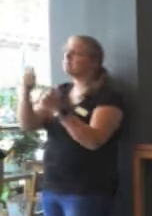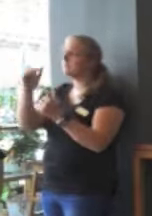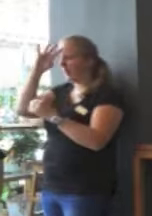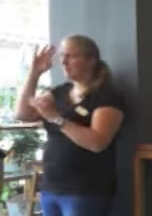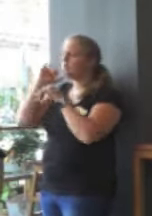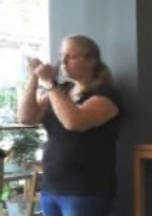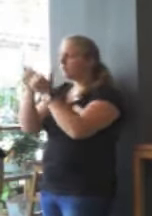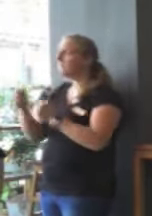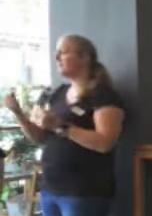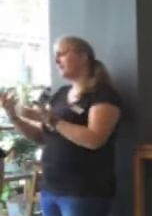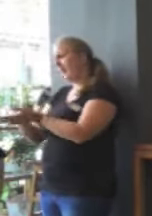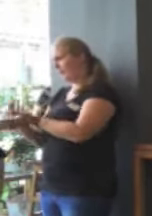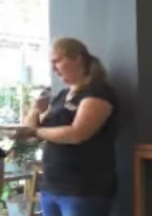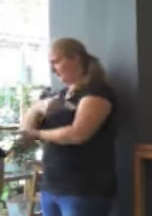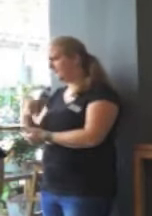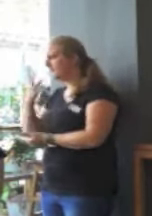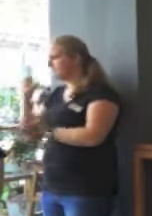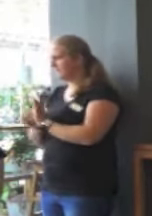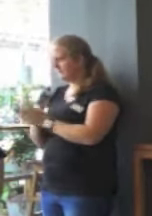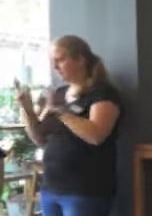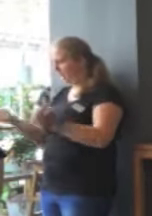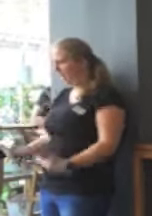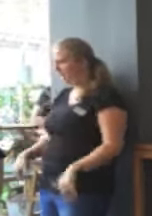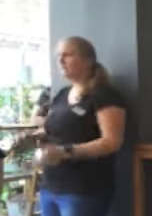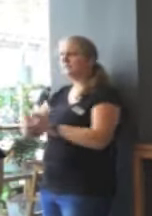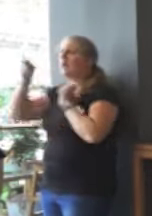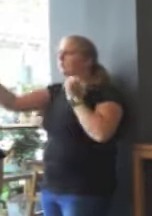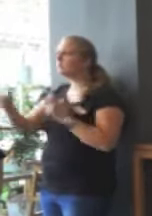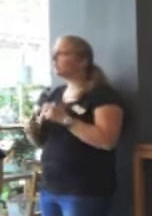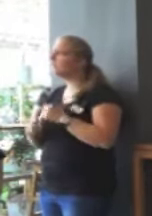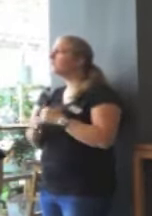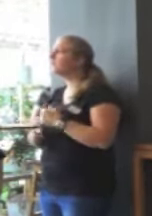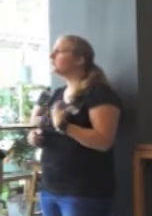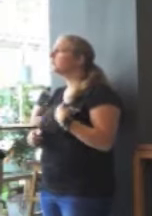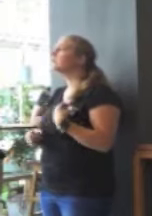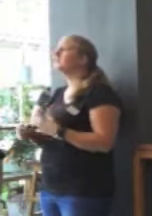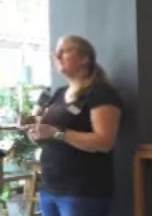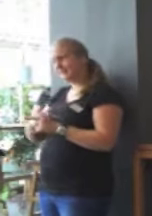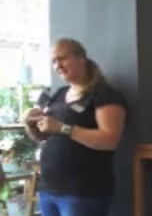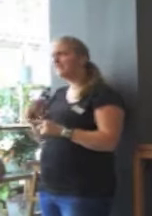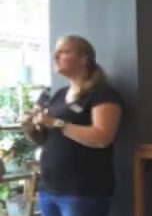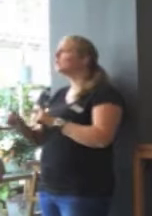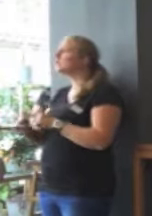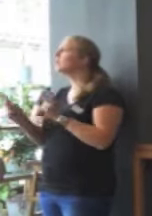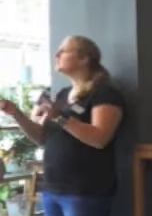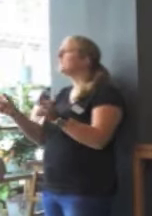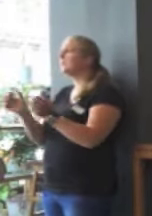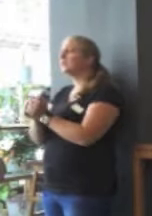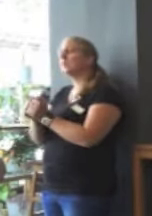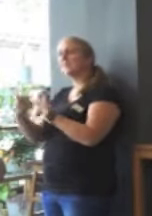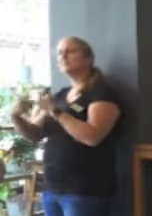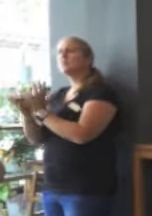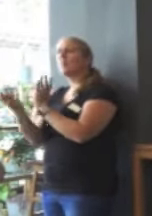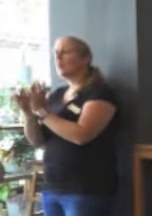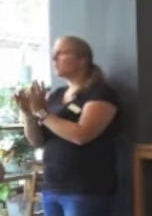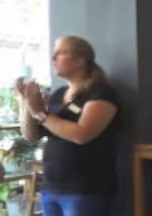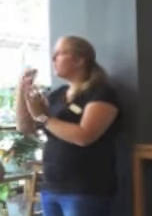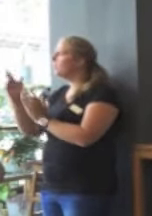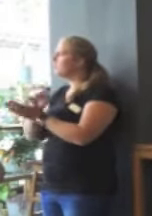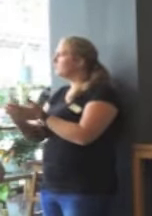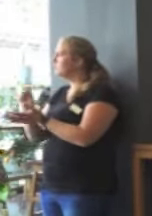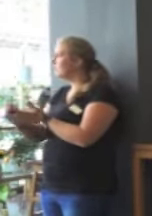som nationellt så beskriver vi det som en katastrof. Vi kommer snart att hamna i samma situation som i skolan. Talar man